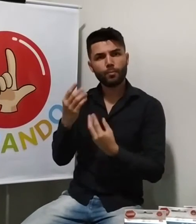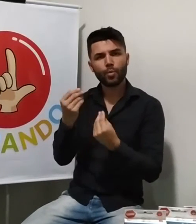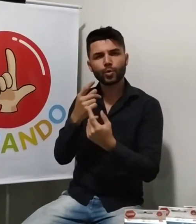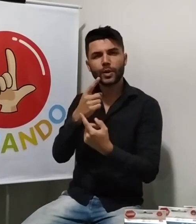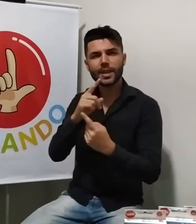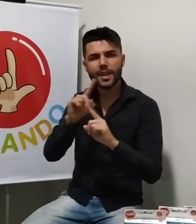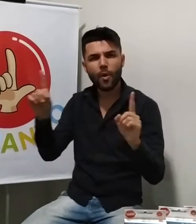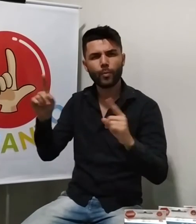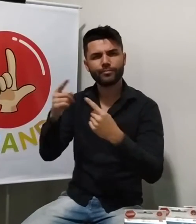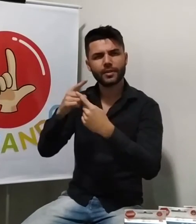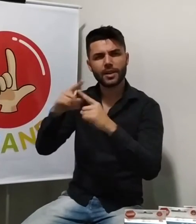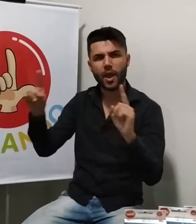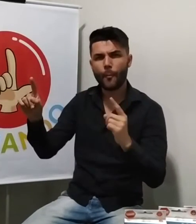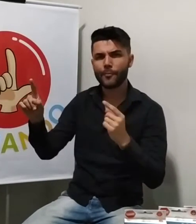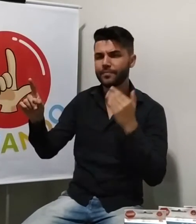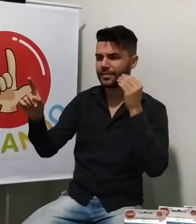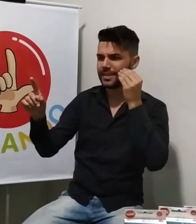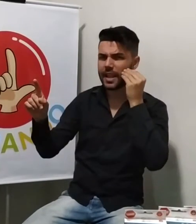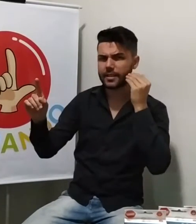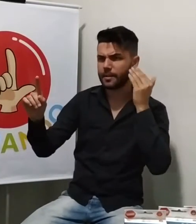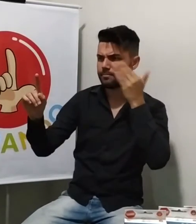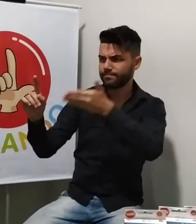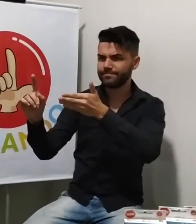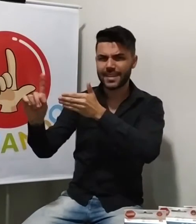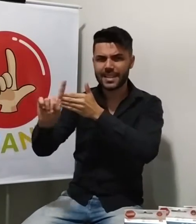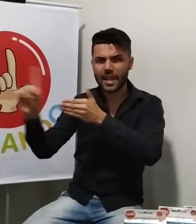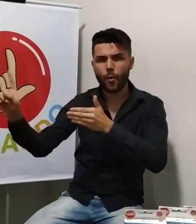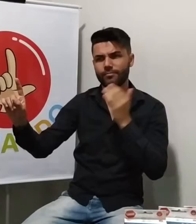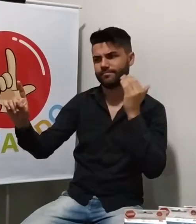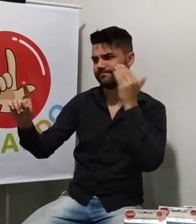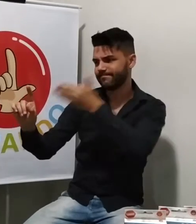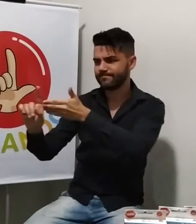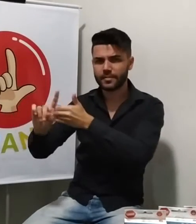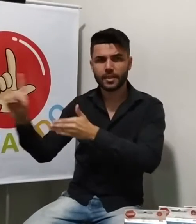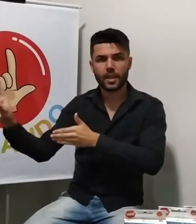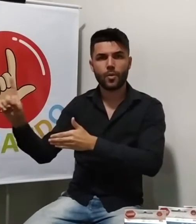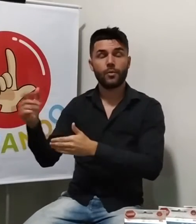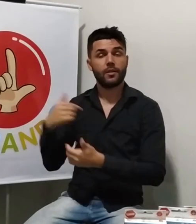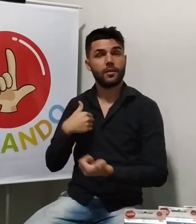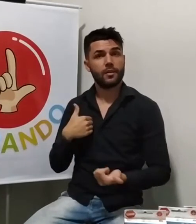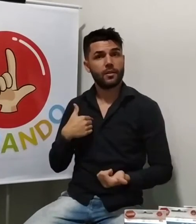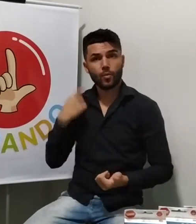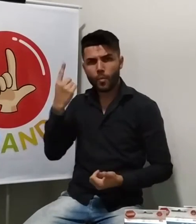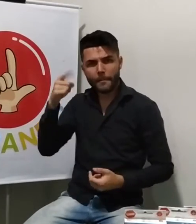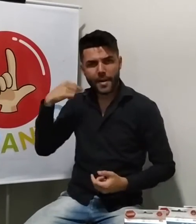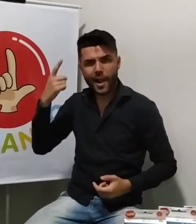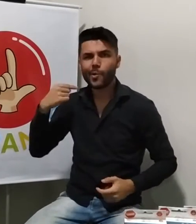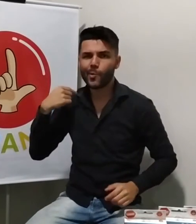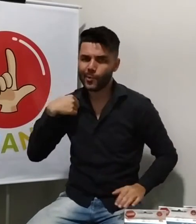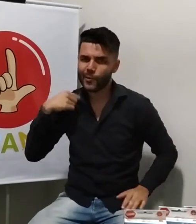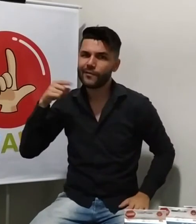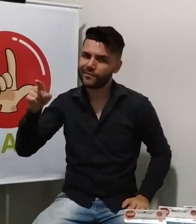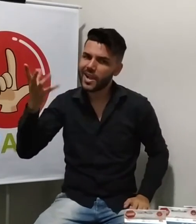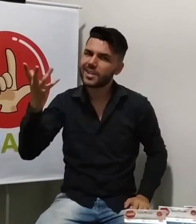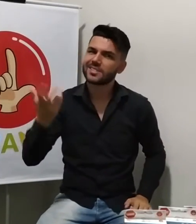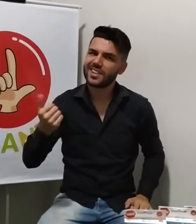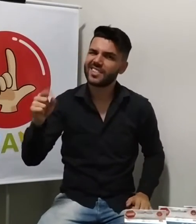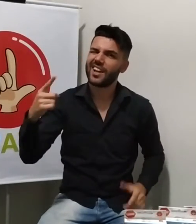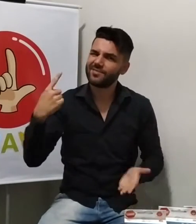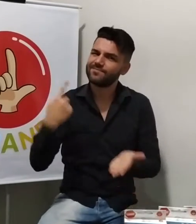filho, eu sei. Bom demais. Ah, então tá bom, desliga. Eu falei assim, não, pai, deixa eu te falar um negócio. Tô com essa oportunidade e tal, contei pra ele que eu tinha conseguido esse contrato,